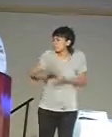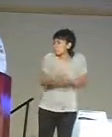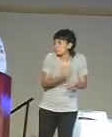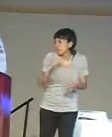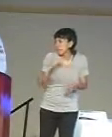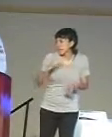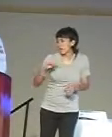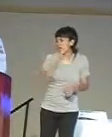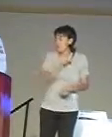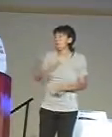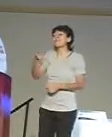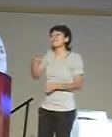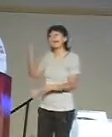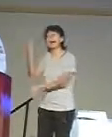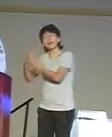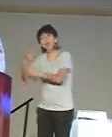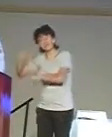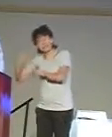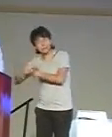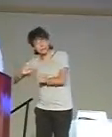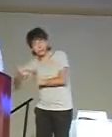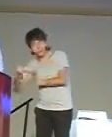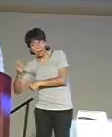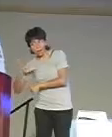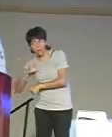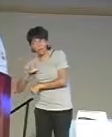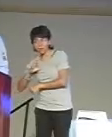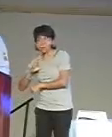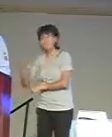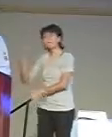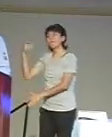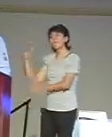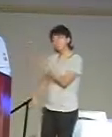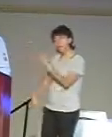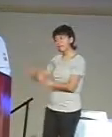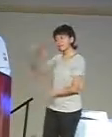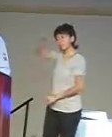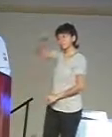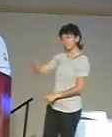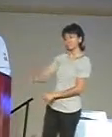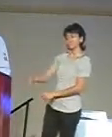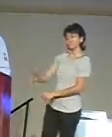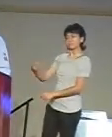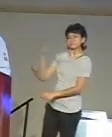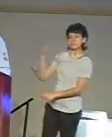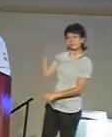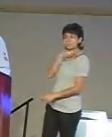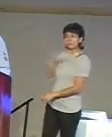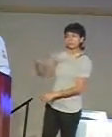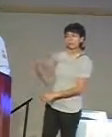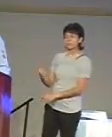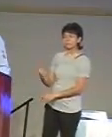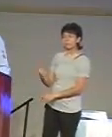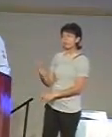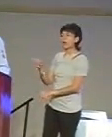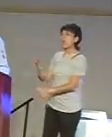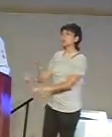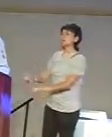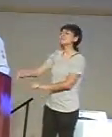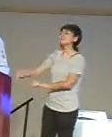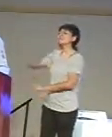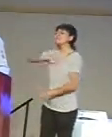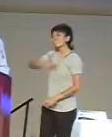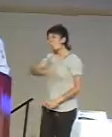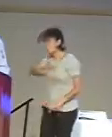no hemos resuelto la falta de detección y tratamiento oportuno de infecciones